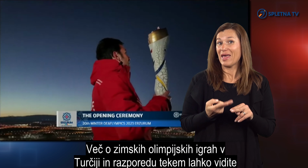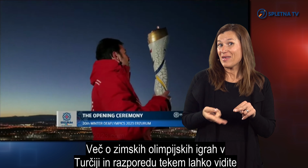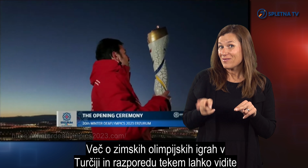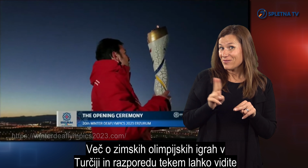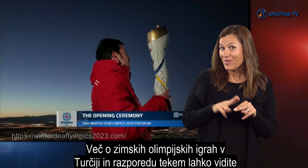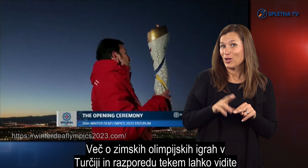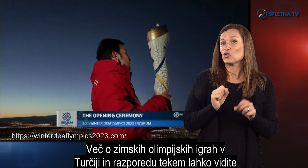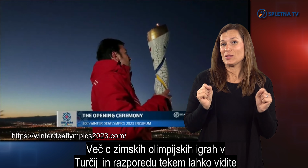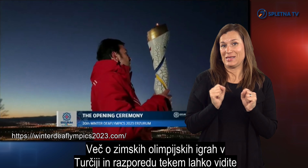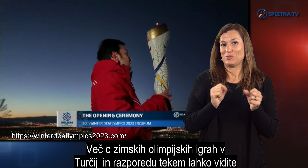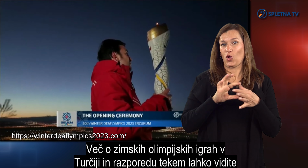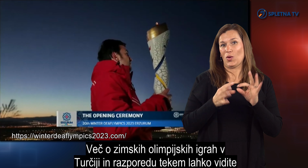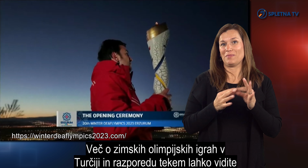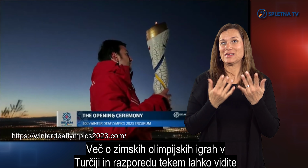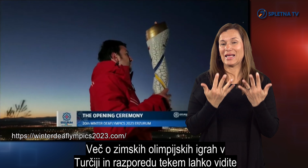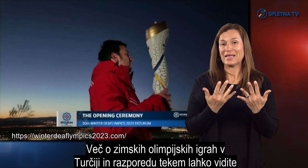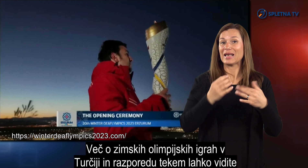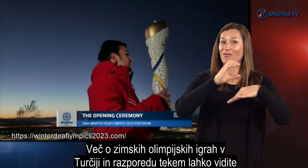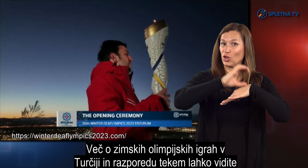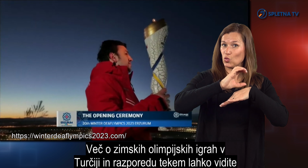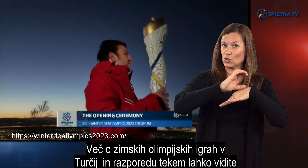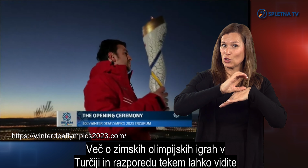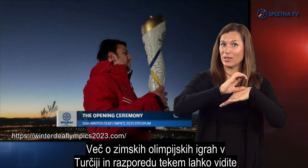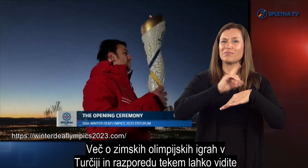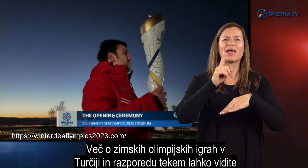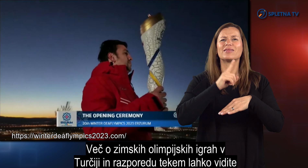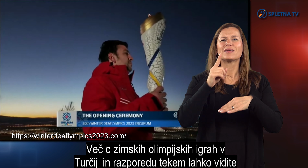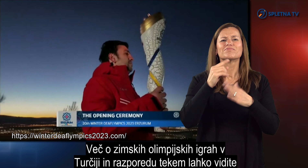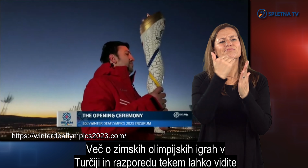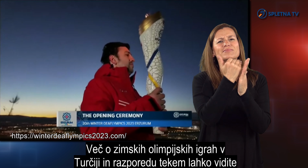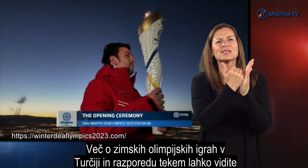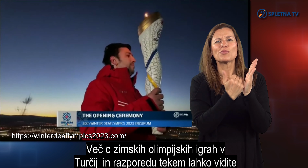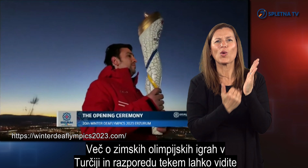Več o zimskih olimpijskih igrah v Turčiji in razporedu tekem lahko